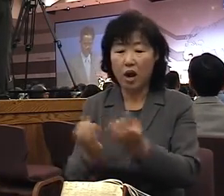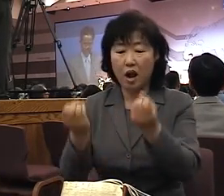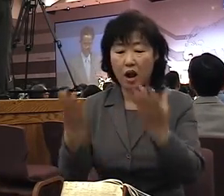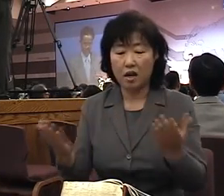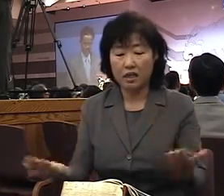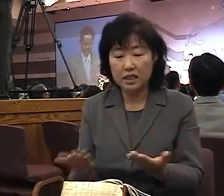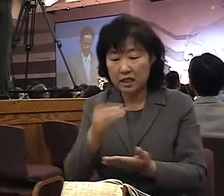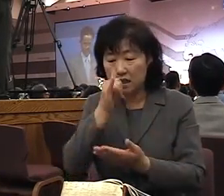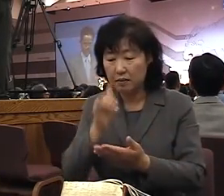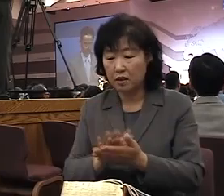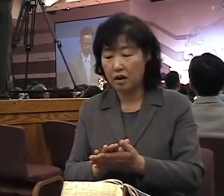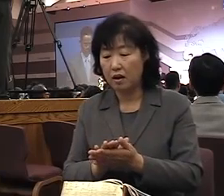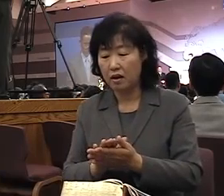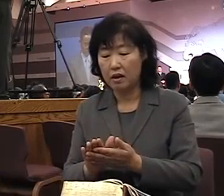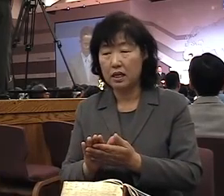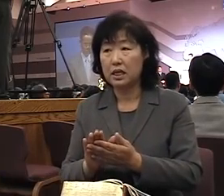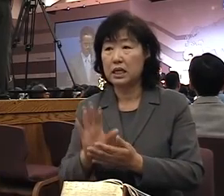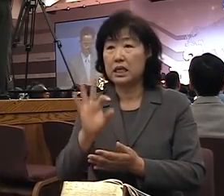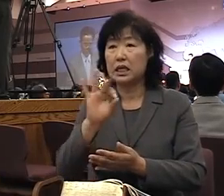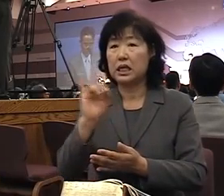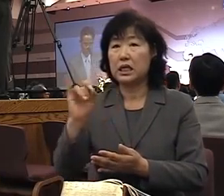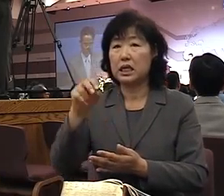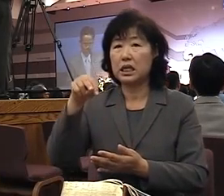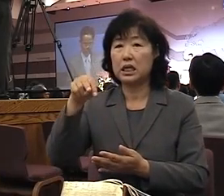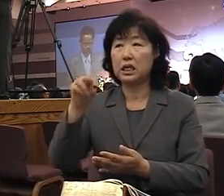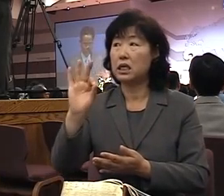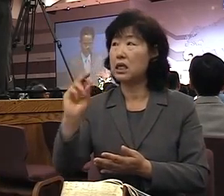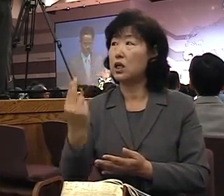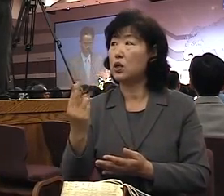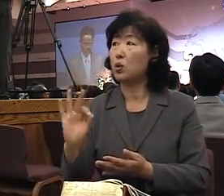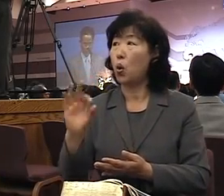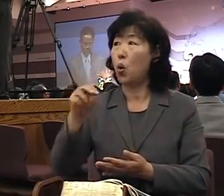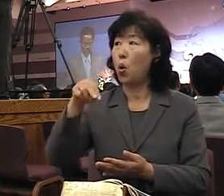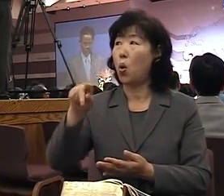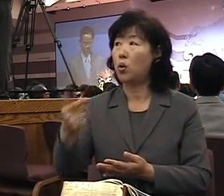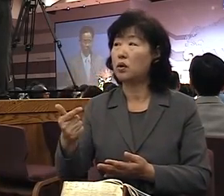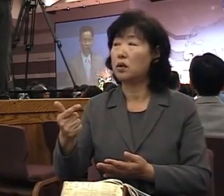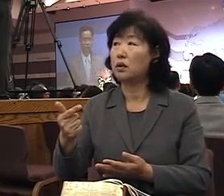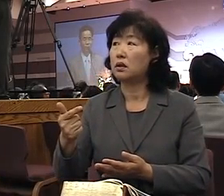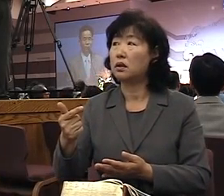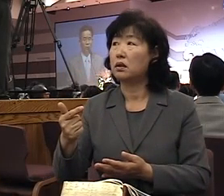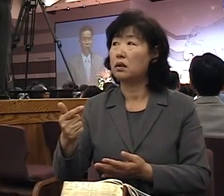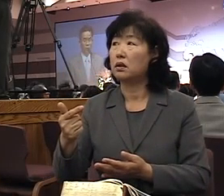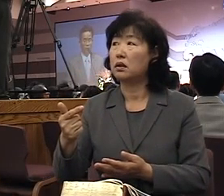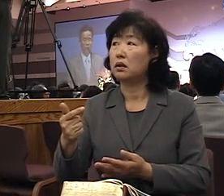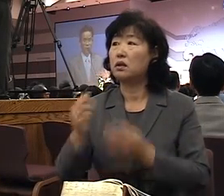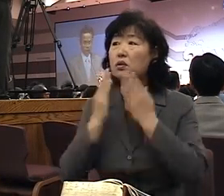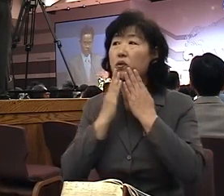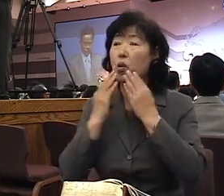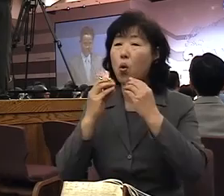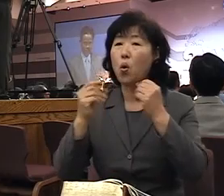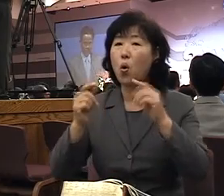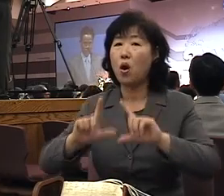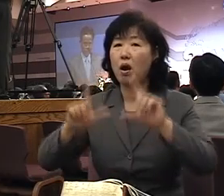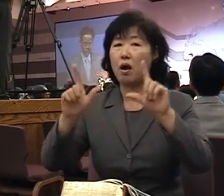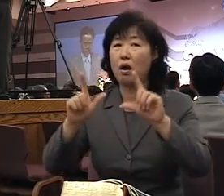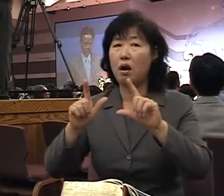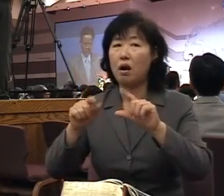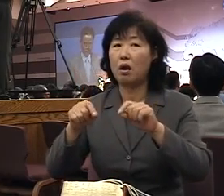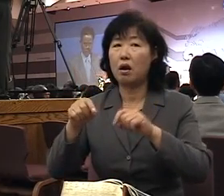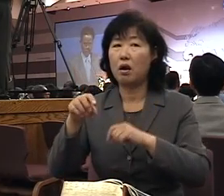있습니다. 우리 이용설 순장님 따님 되시는 이완재 양 이번 토요일 본당에서 오후